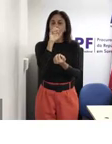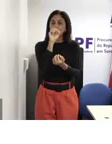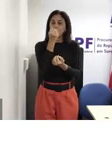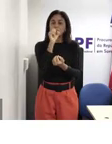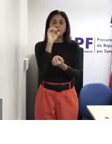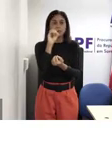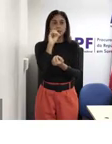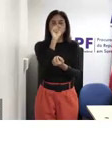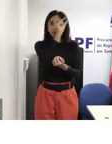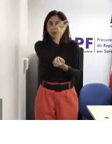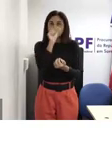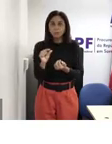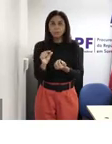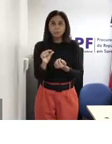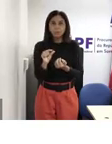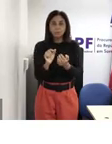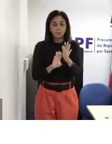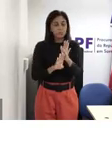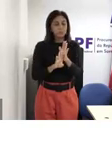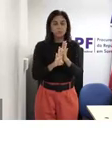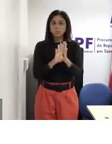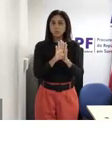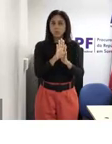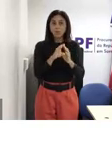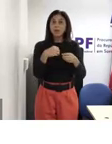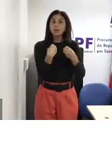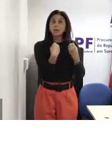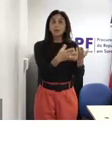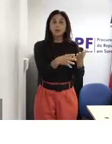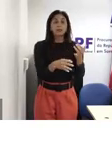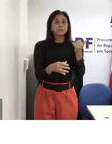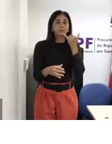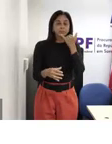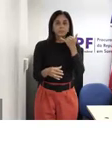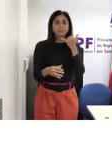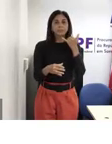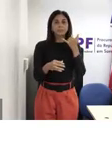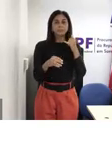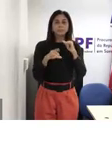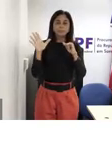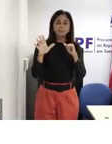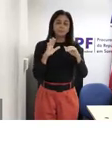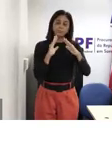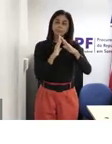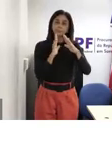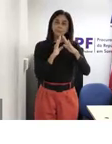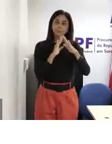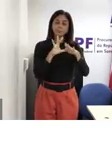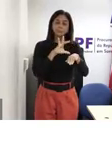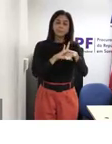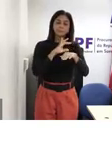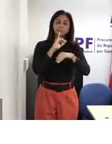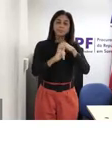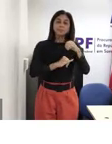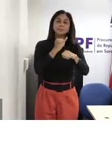segura para orientar as crianças adolescentes como usar essa internet na percepção dos próprios pais que responderam essas